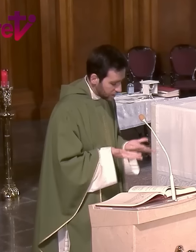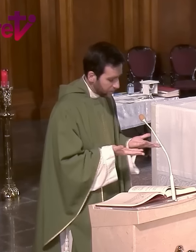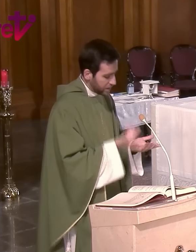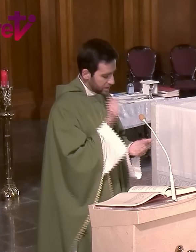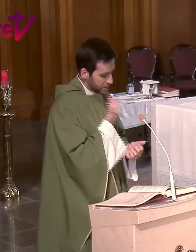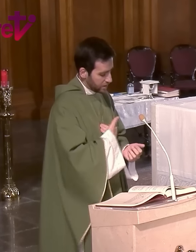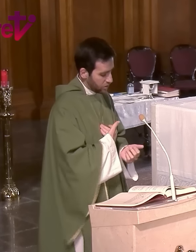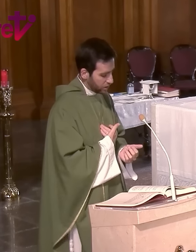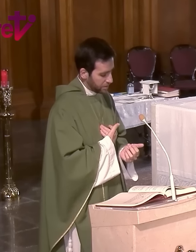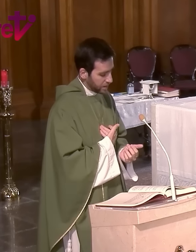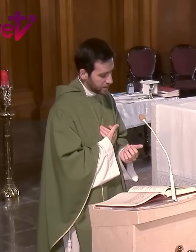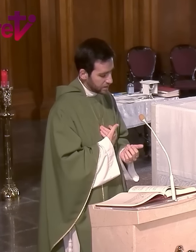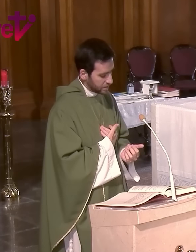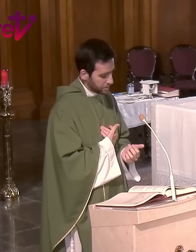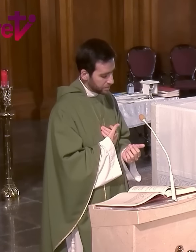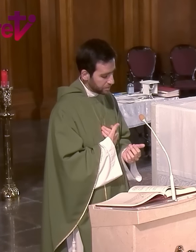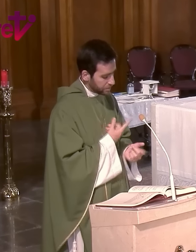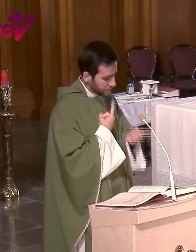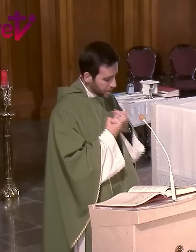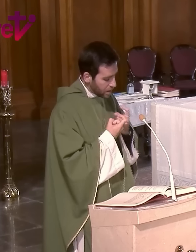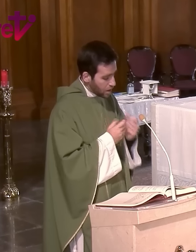No sabéis lo que pedís.